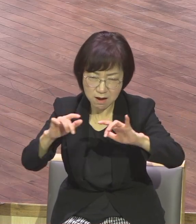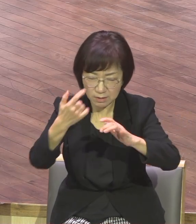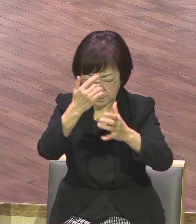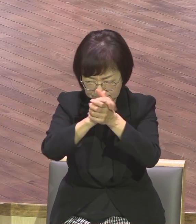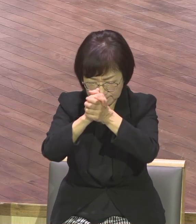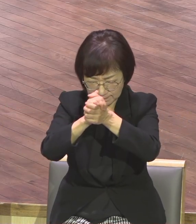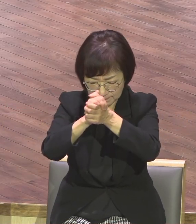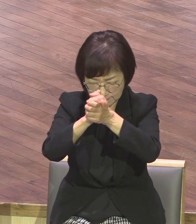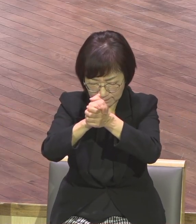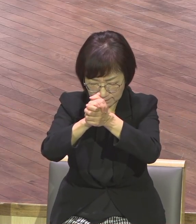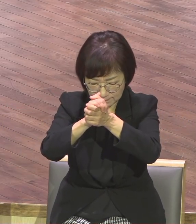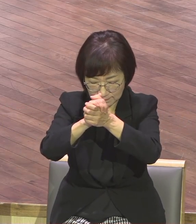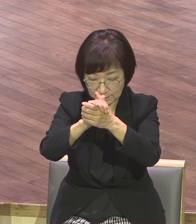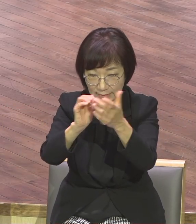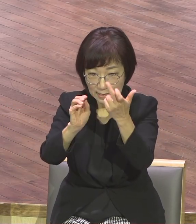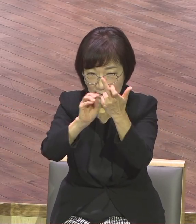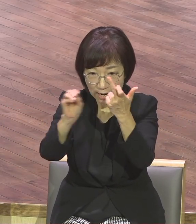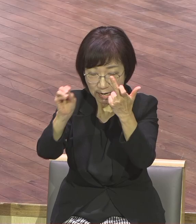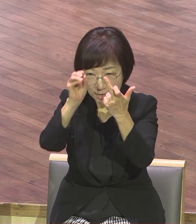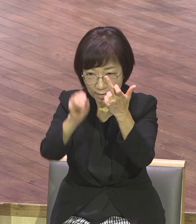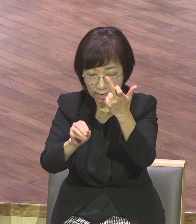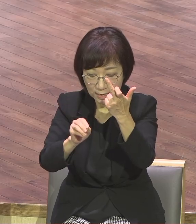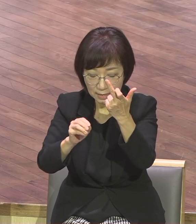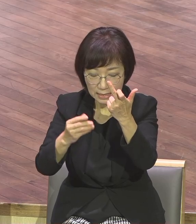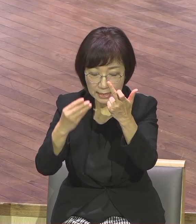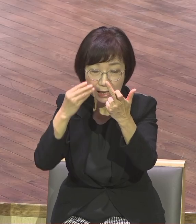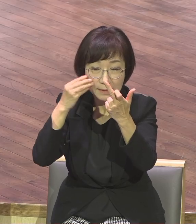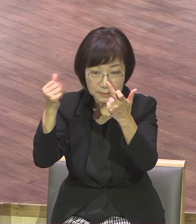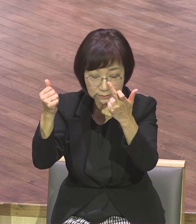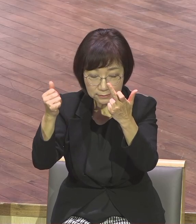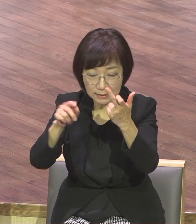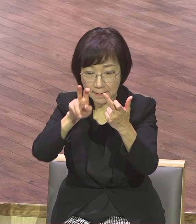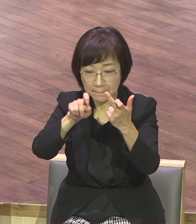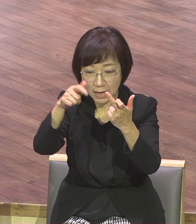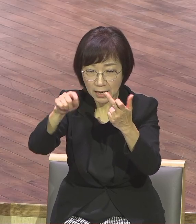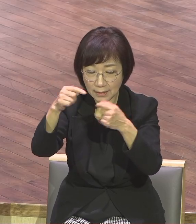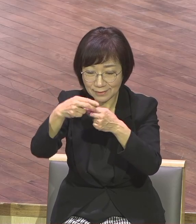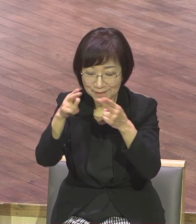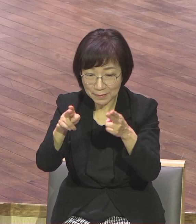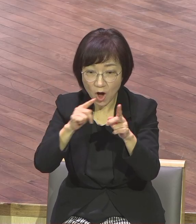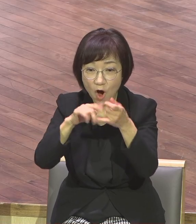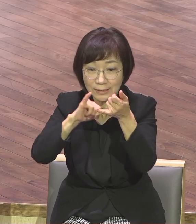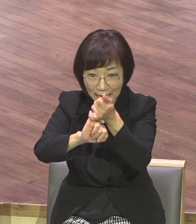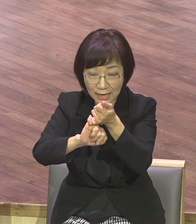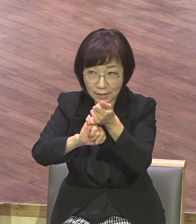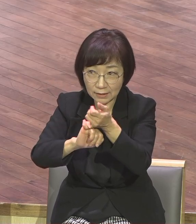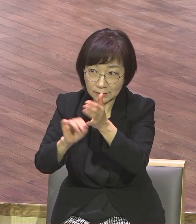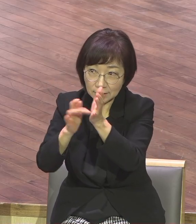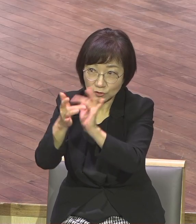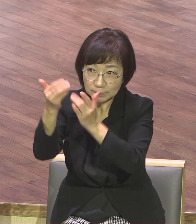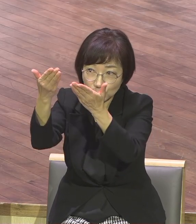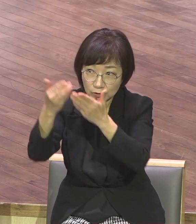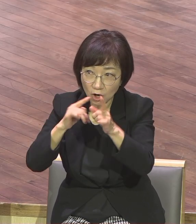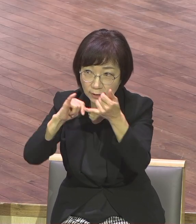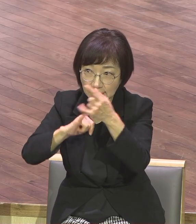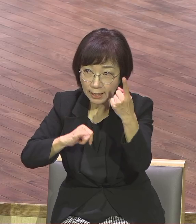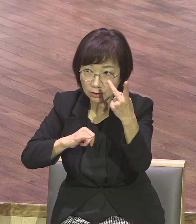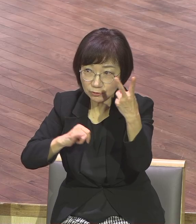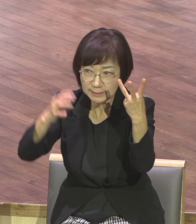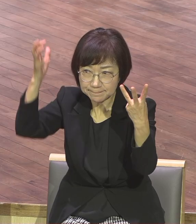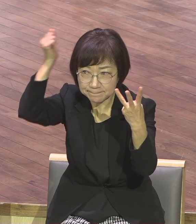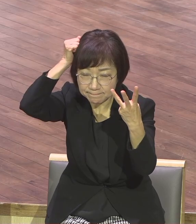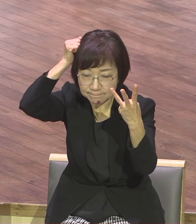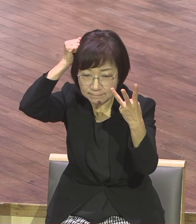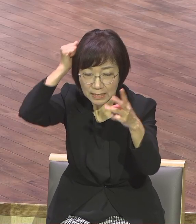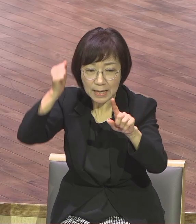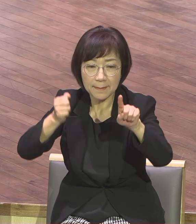언약, 감람산 언약, 마가다르방 언약. 예수님이 성천하시면서 주신 이 세 가지 언약 꽉 잡고 집중 기도했어요.